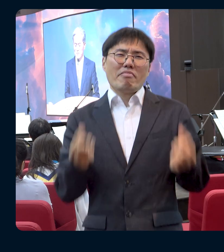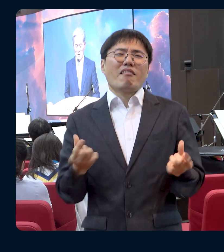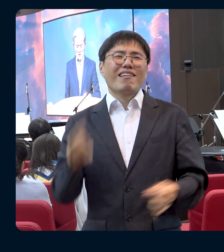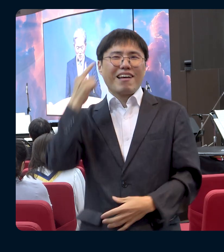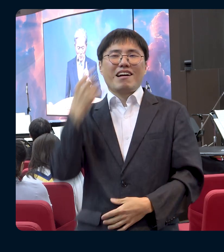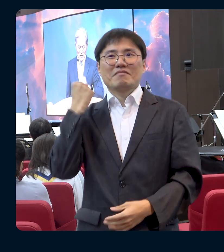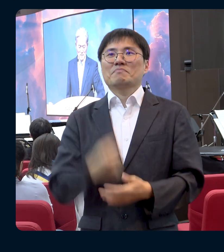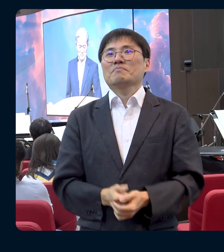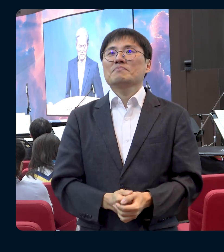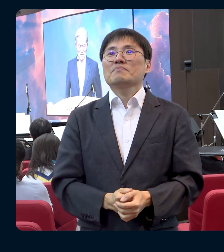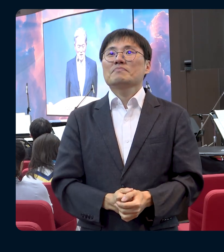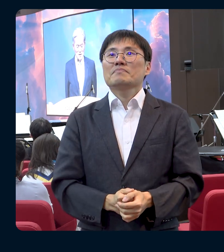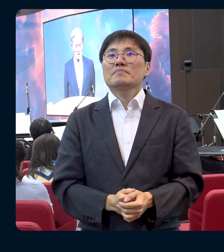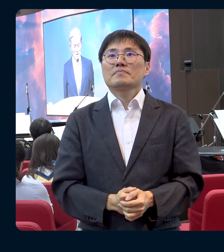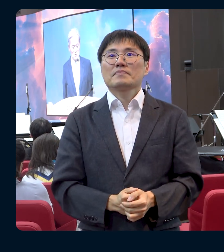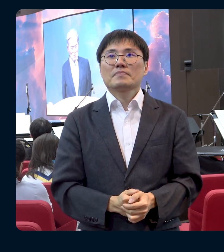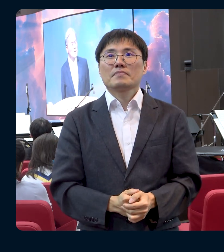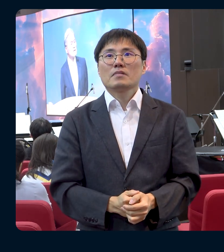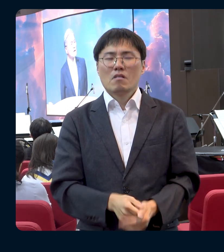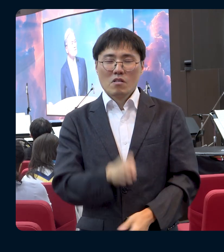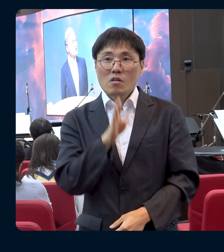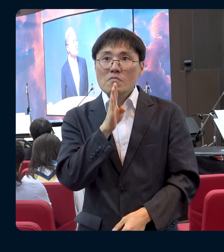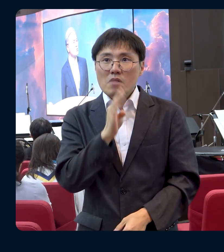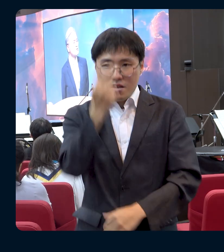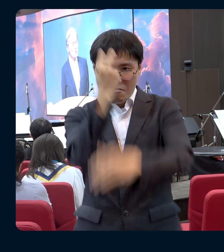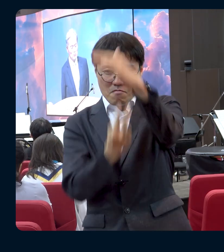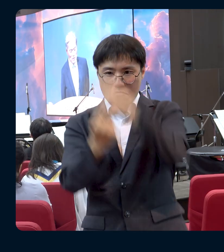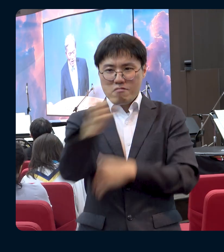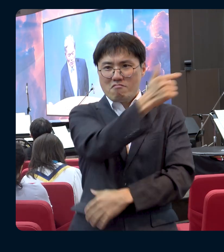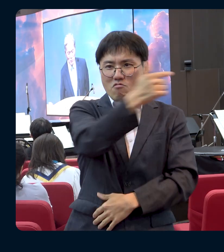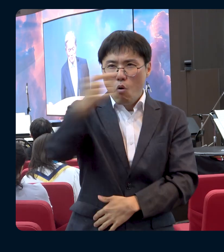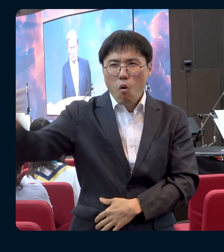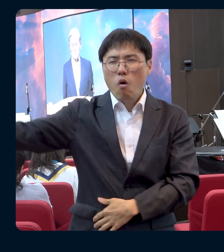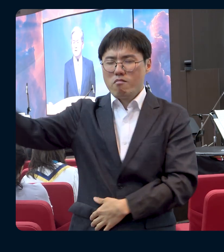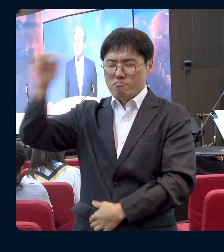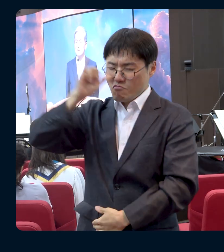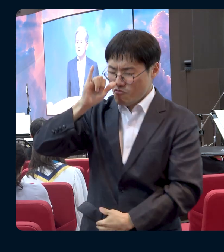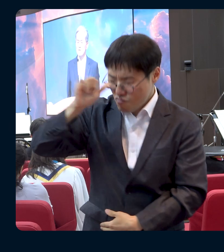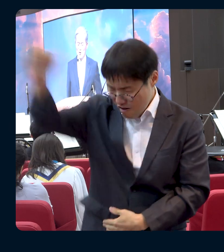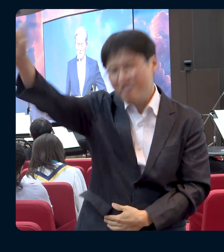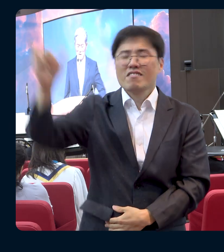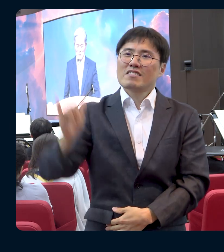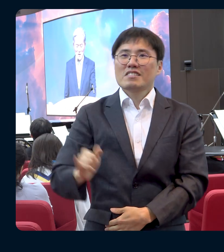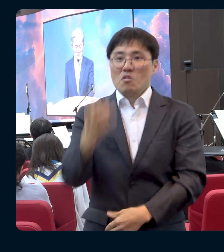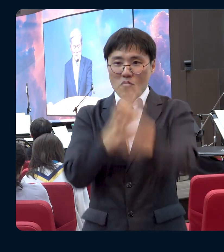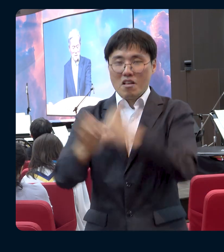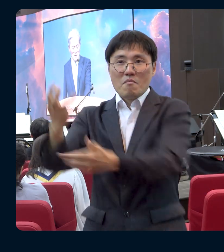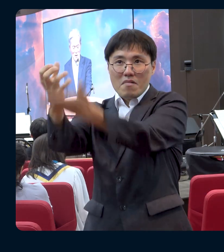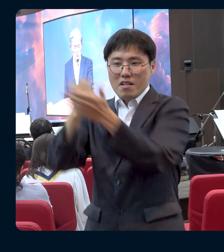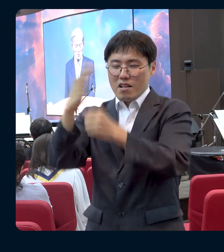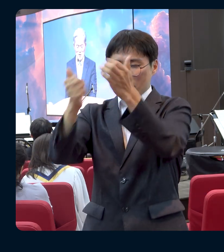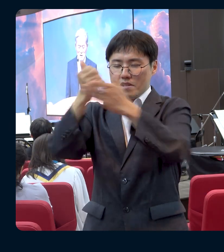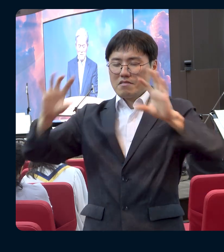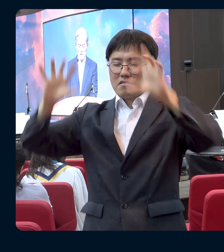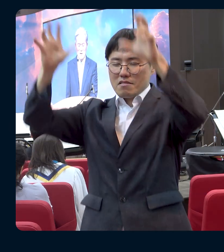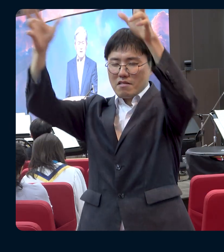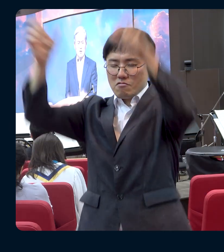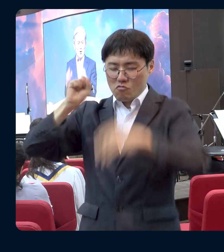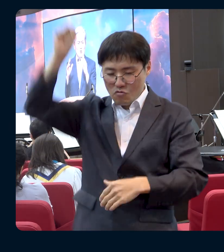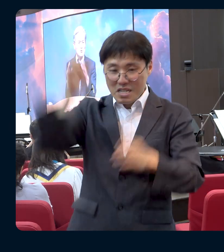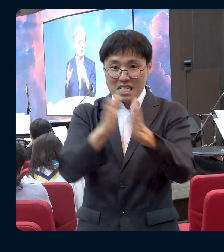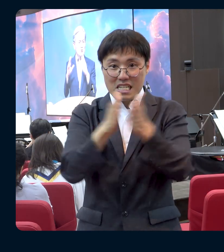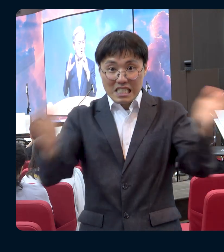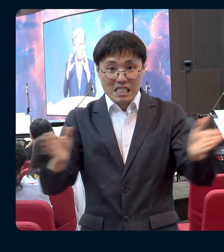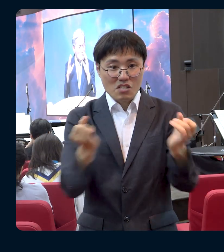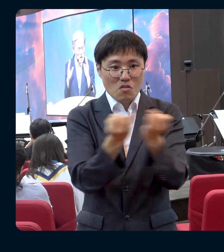거죠. 자, 그런데 정말 비전도 크고 위대하고 그 비전을 받아서 하나님의 나라 운동을 시작한